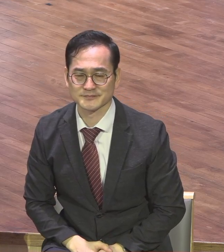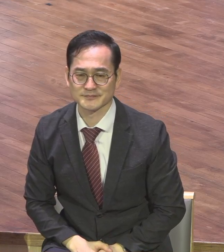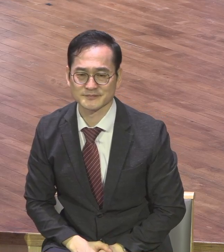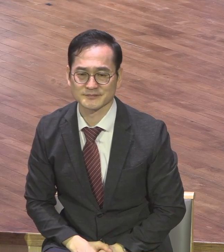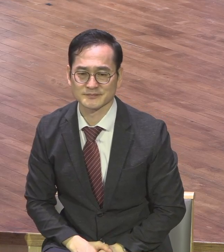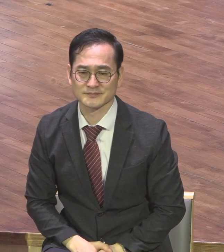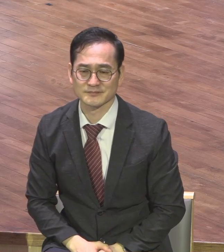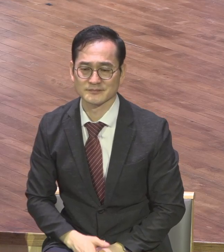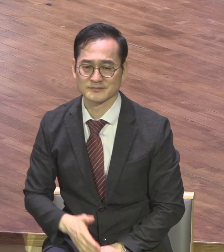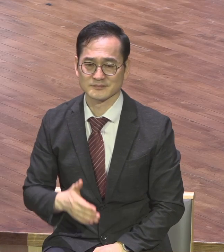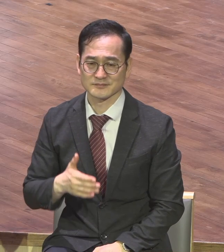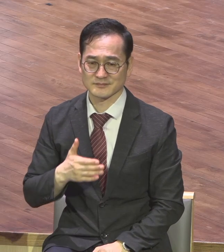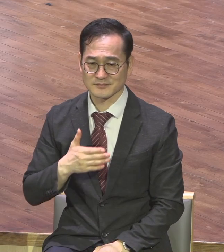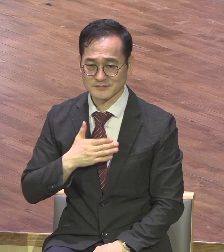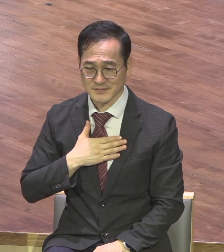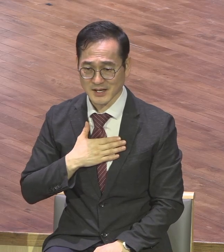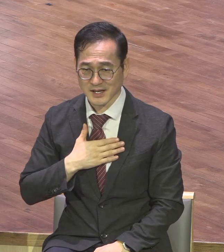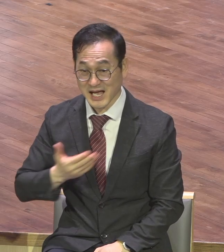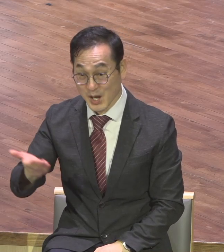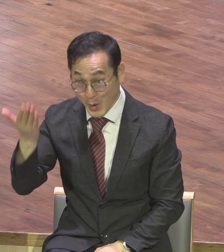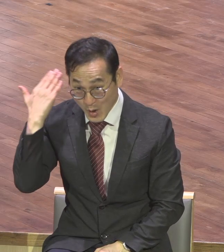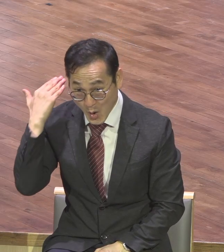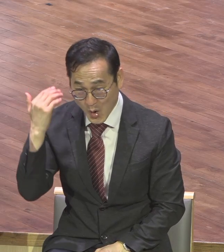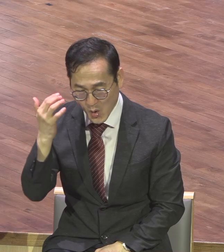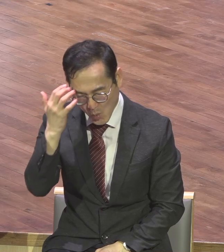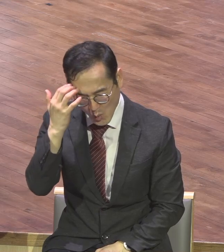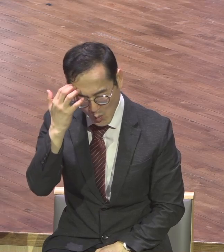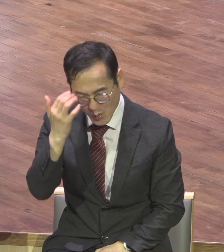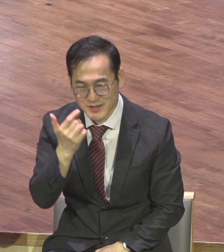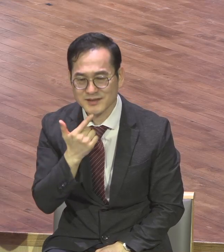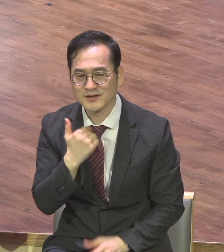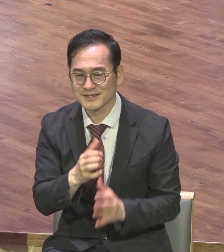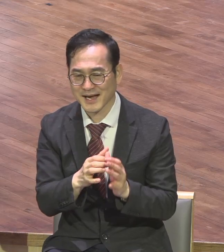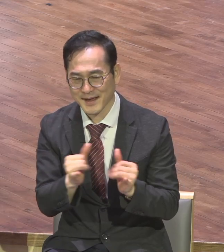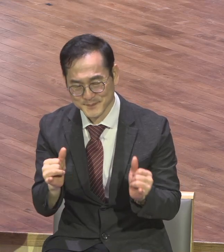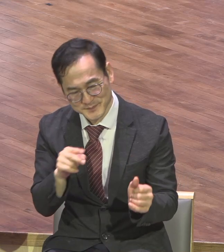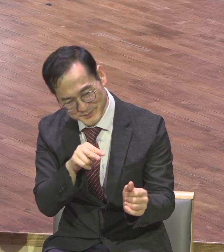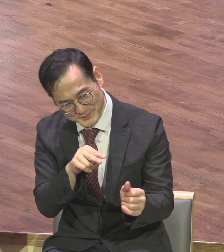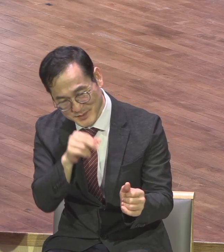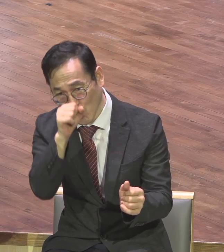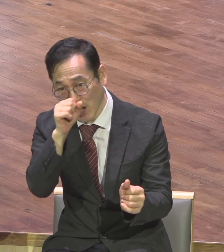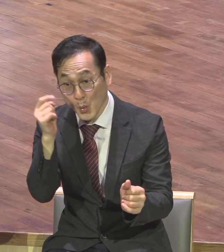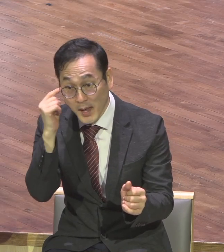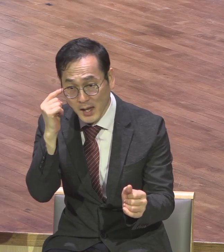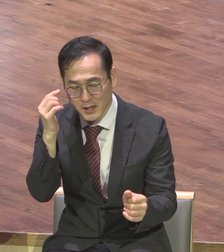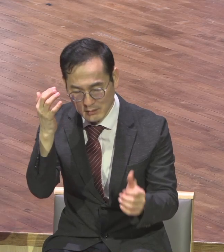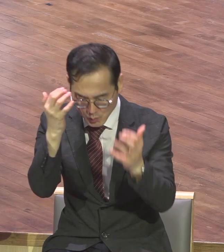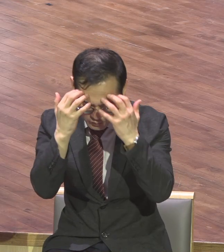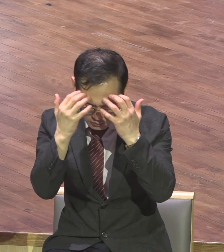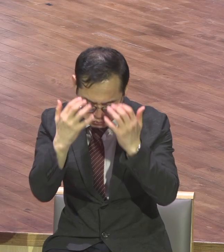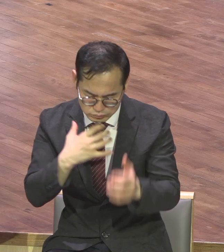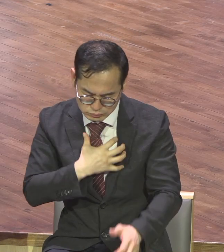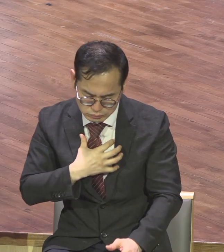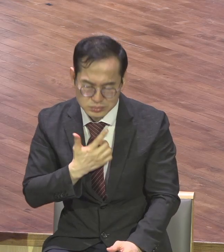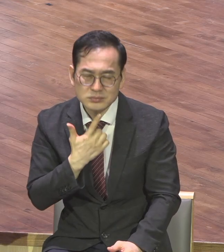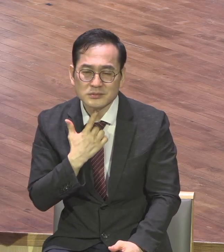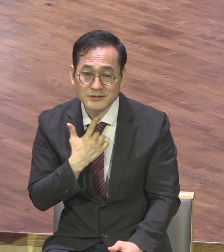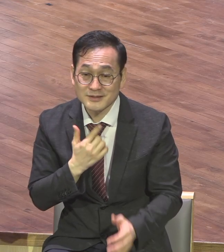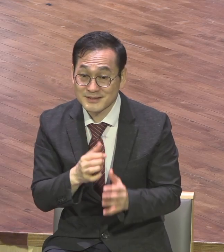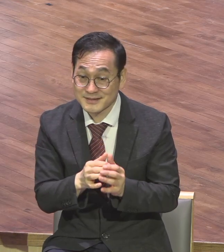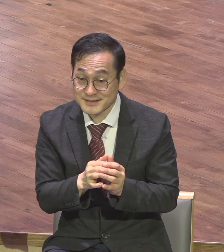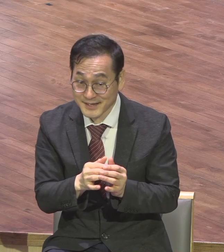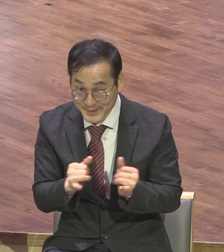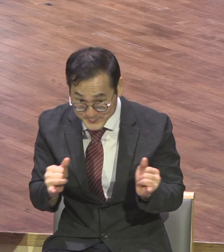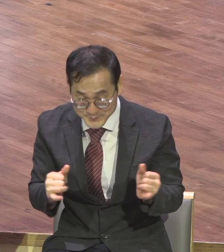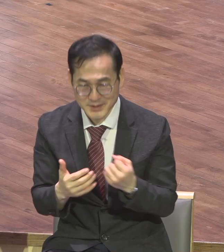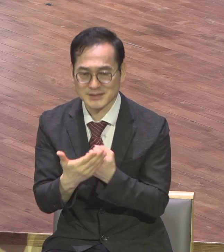저는 과거가 복잡한 사람을 좋아합니다. 그런 사람일수록 은혜를 많이 받아요. 그런 사람일수록